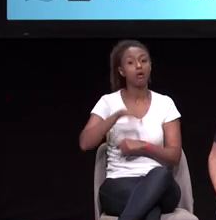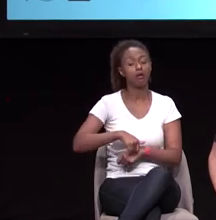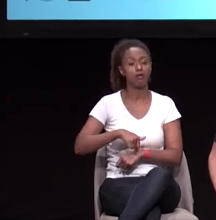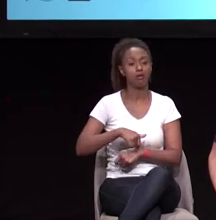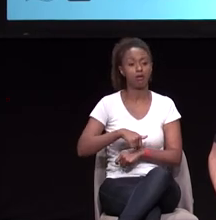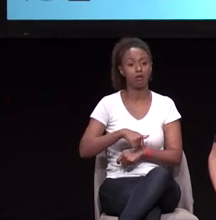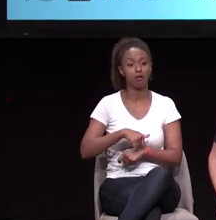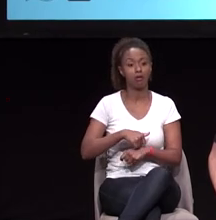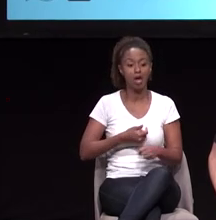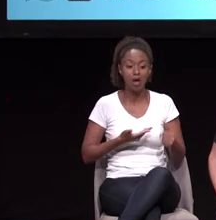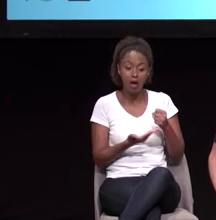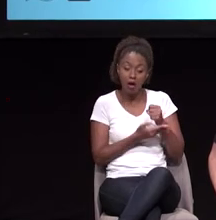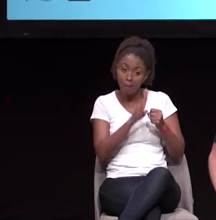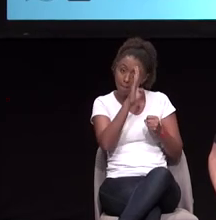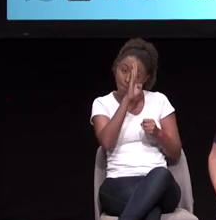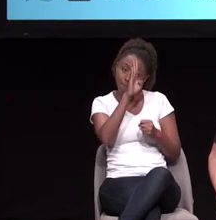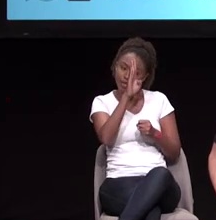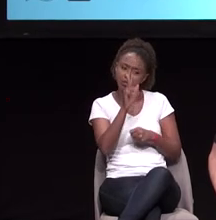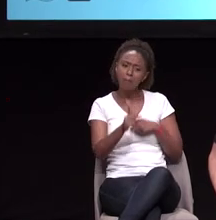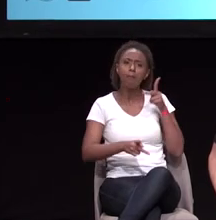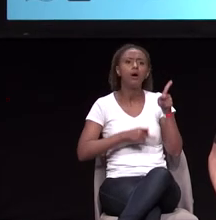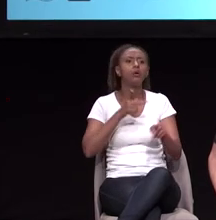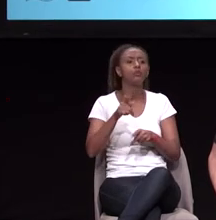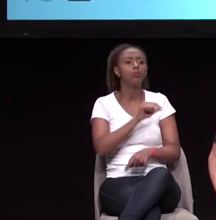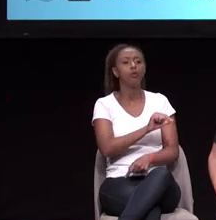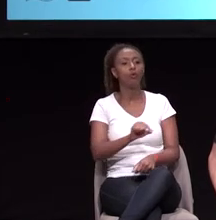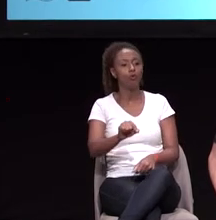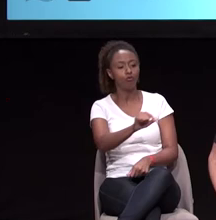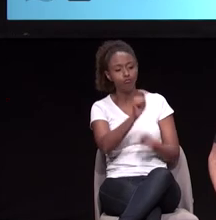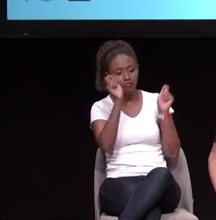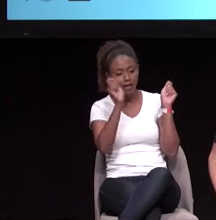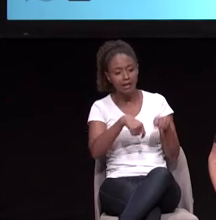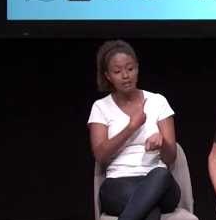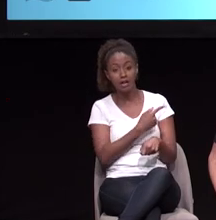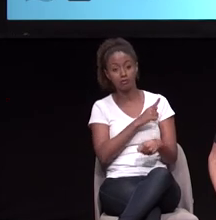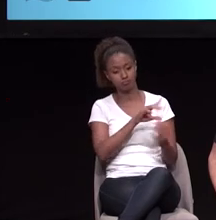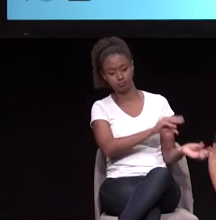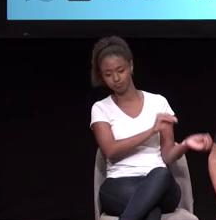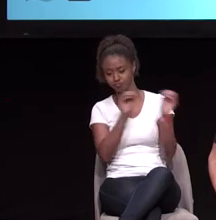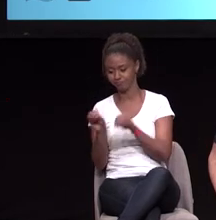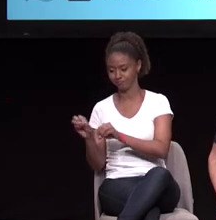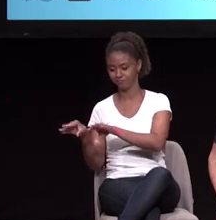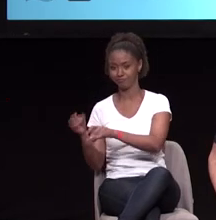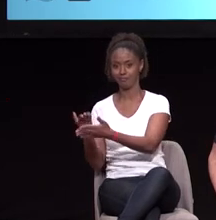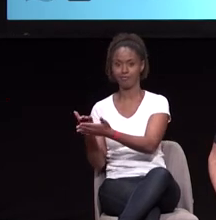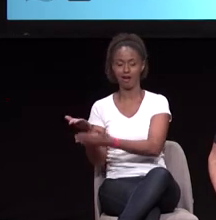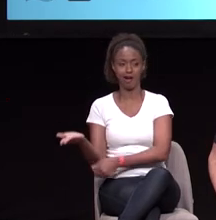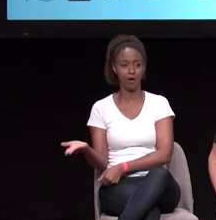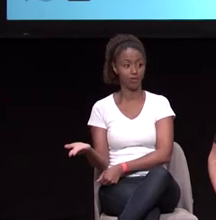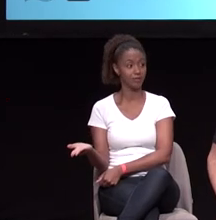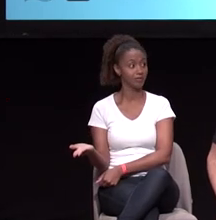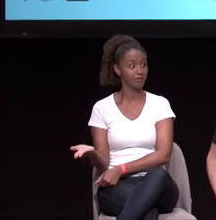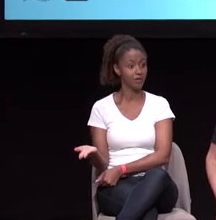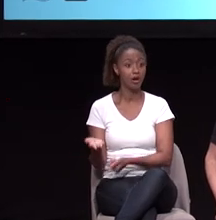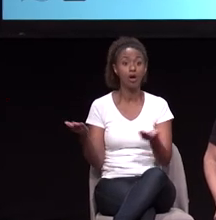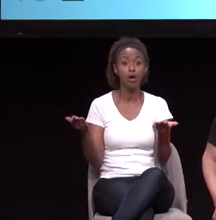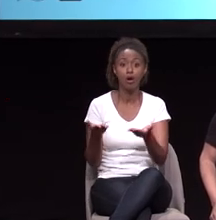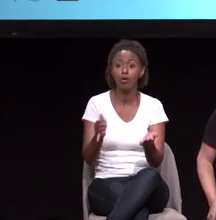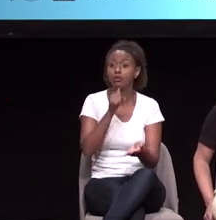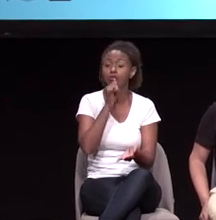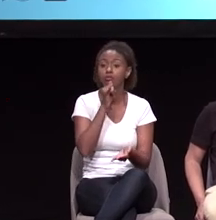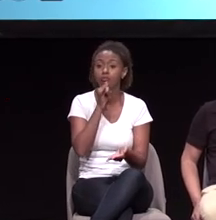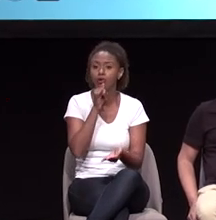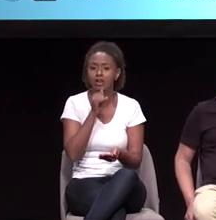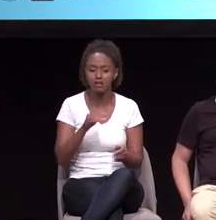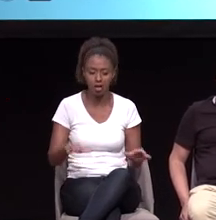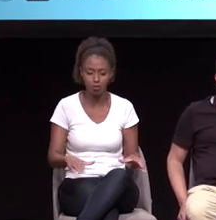desses povos é que a gente pode trabalhar dentro da sala de aula hoje em dia os três tambores por exemplo